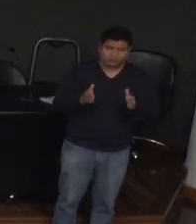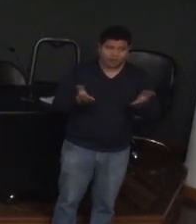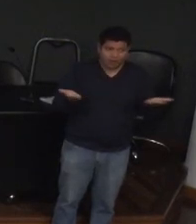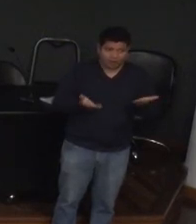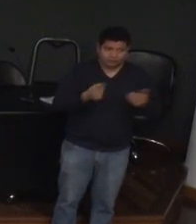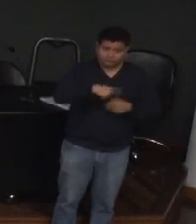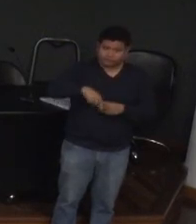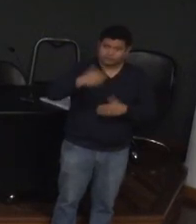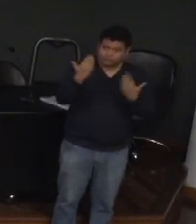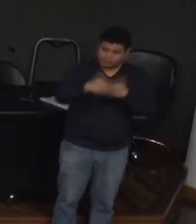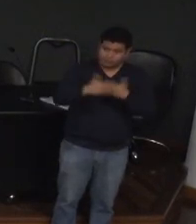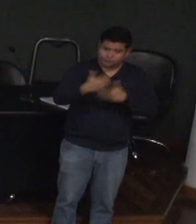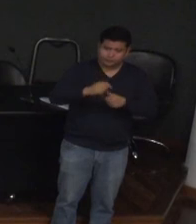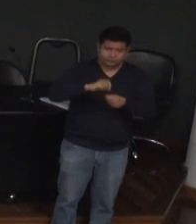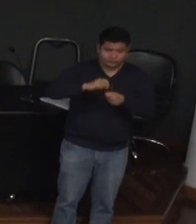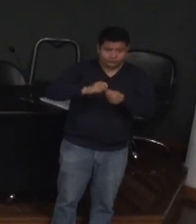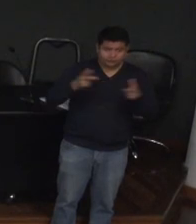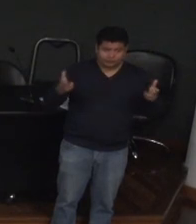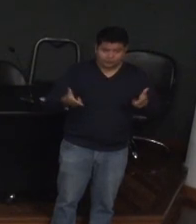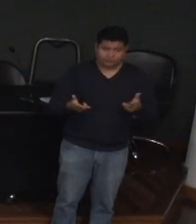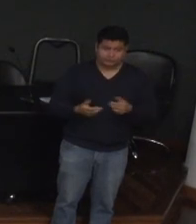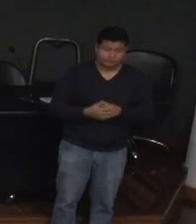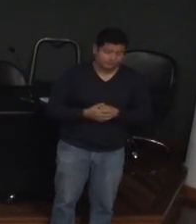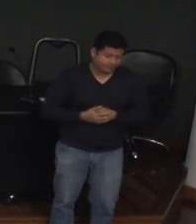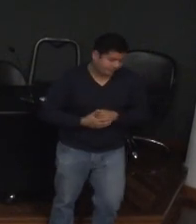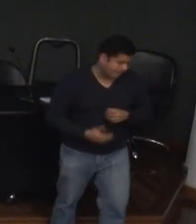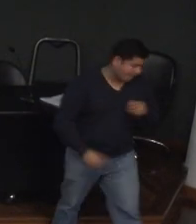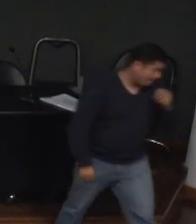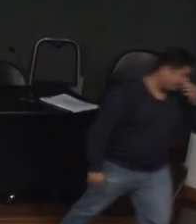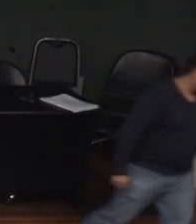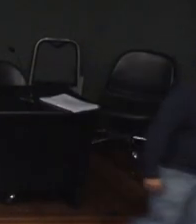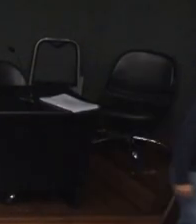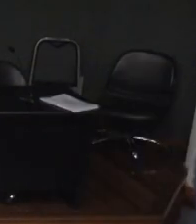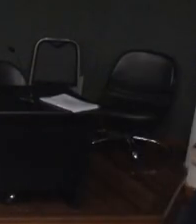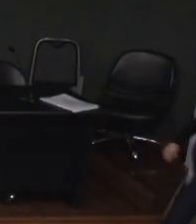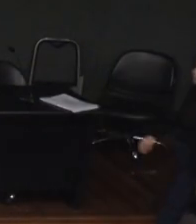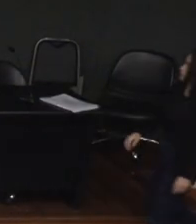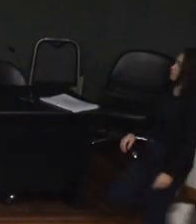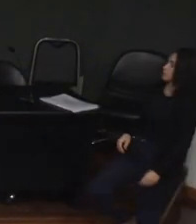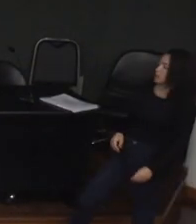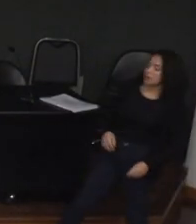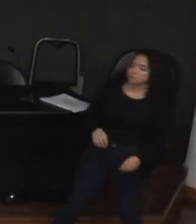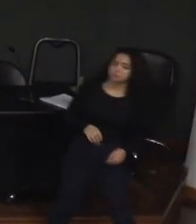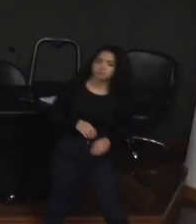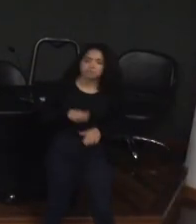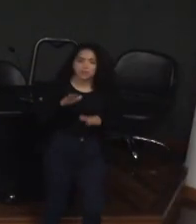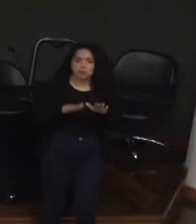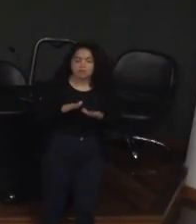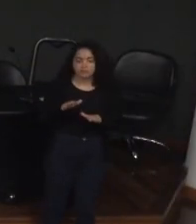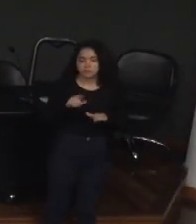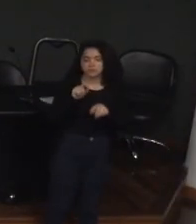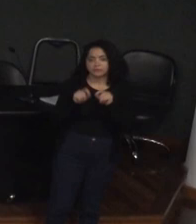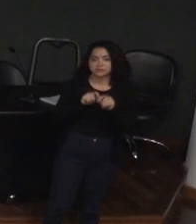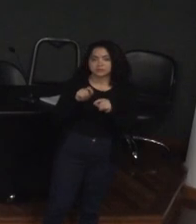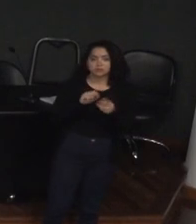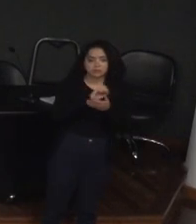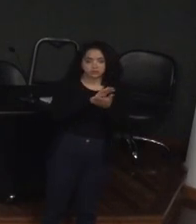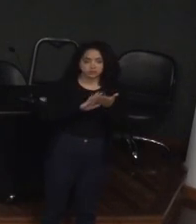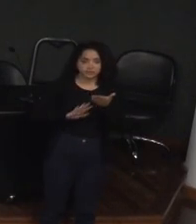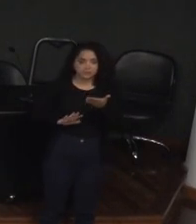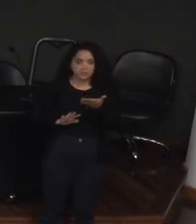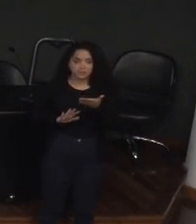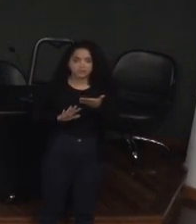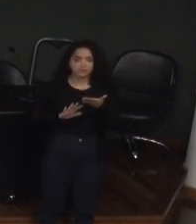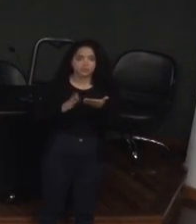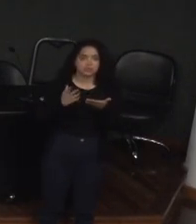vocês. É claro que nessa fase aqui, ó, da probabilidade do impacto, vocês vão fazer meio que no chutômetro agora, né? Porque vocês